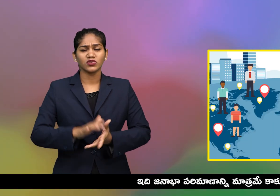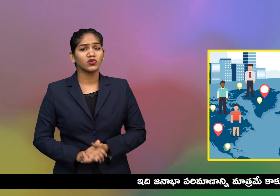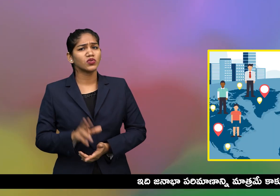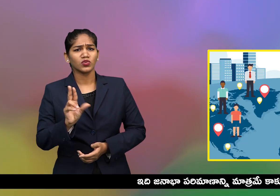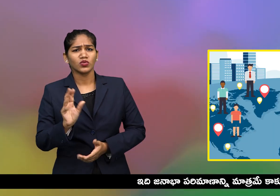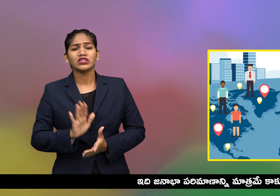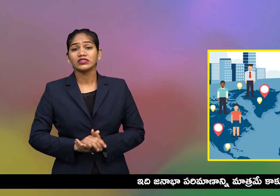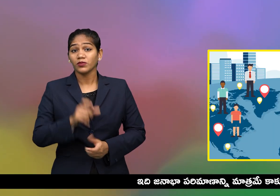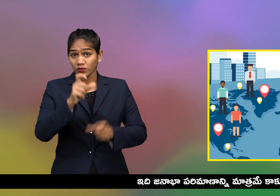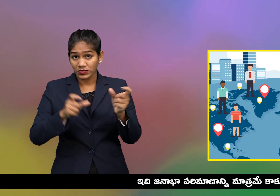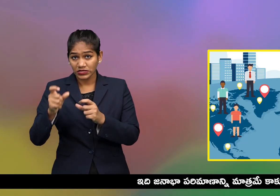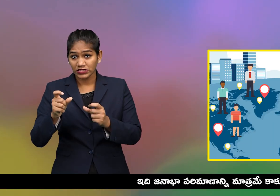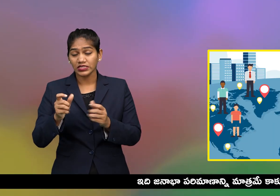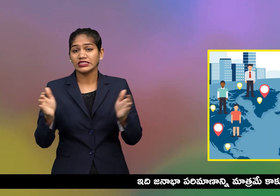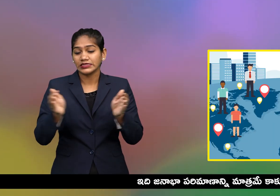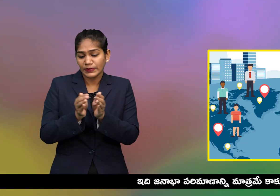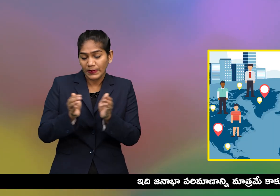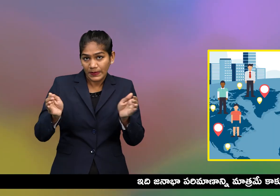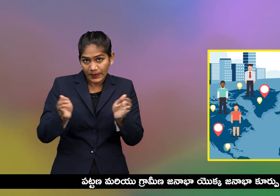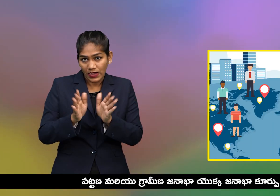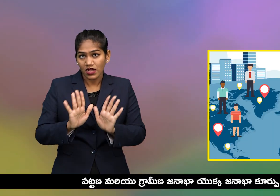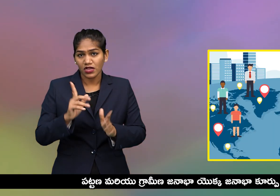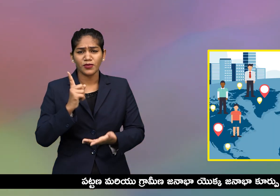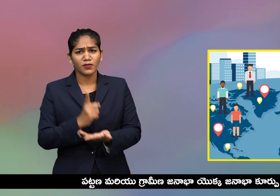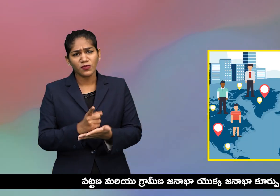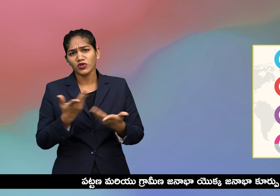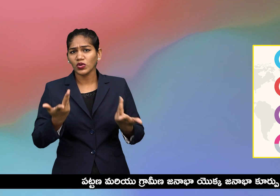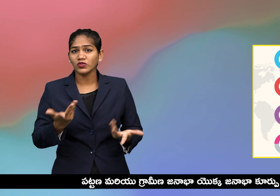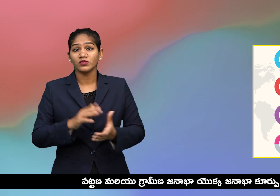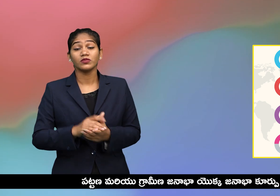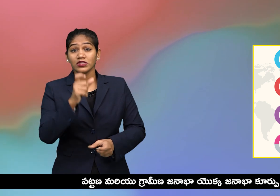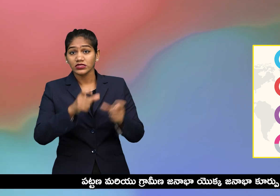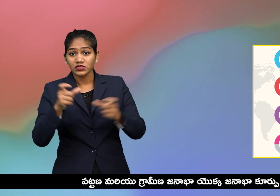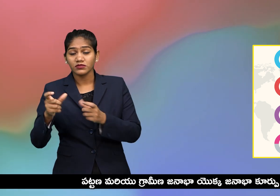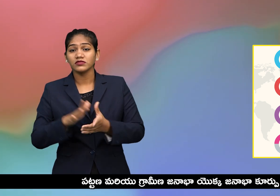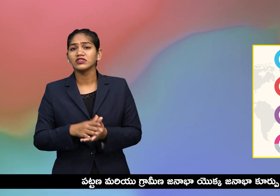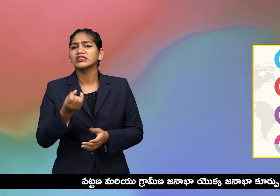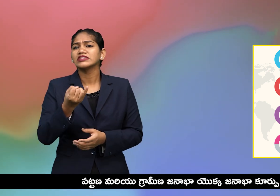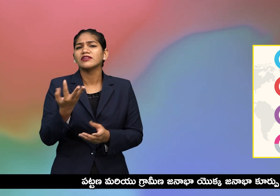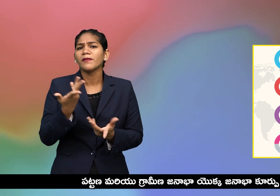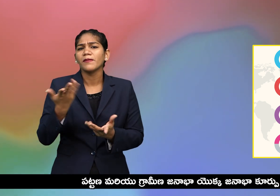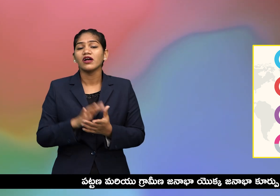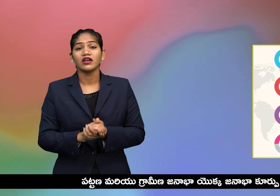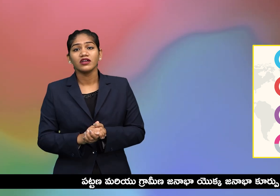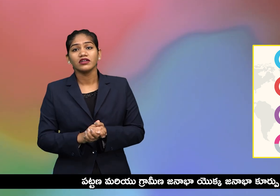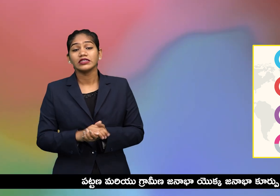జనాభా పరిమాణాన్ని మాత్రమే కాకుండా పట్టణ మరియు గ్రామీణ జనాభా యొక్క జనాభా కూర్పును